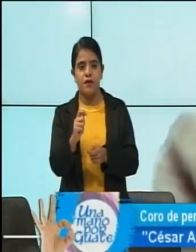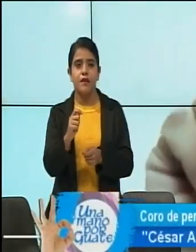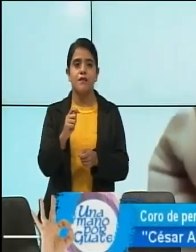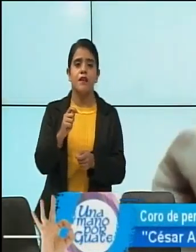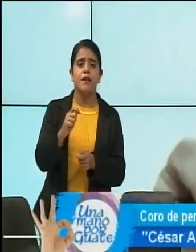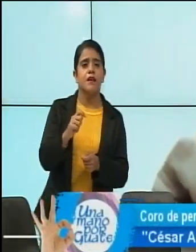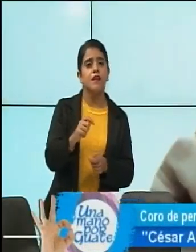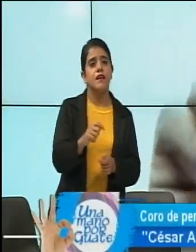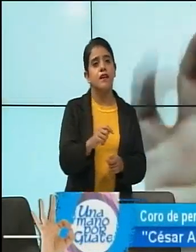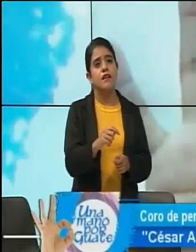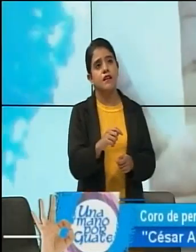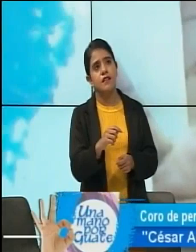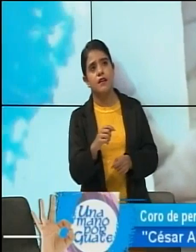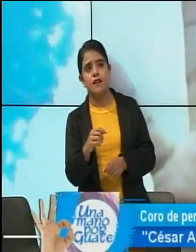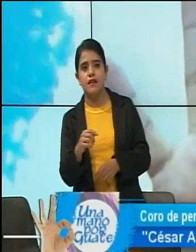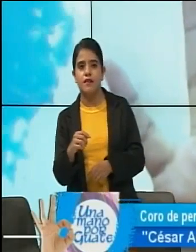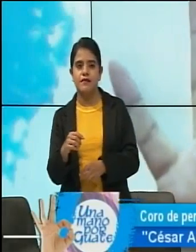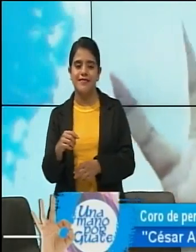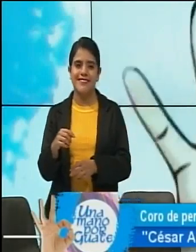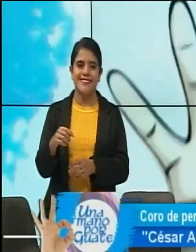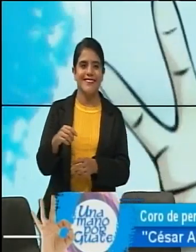debe